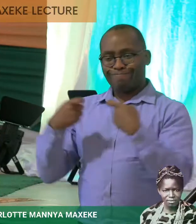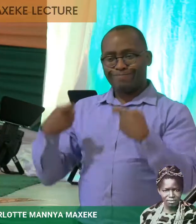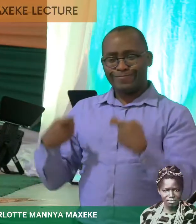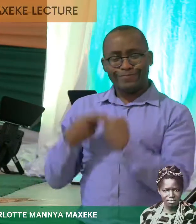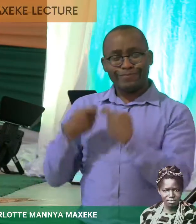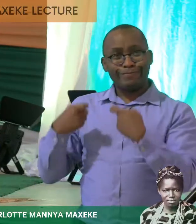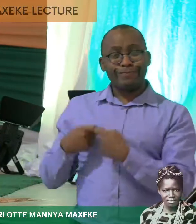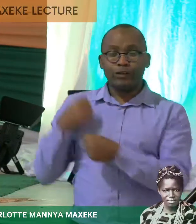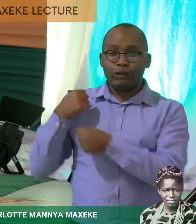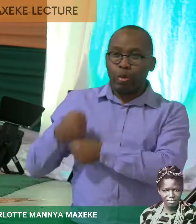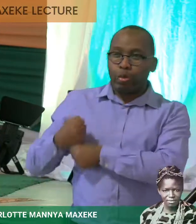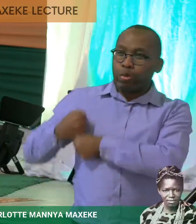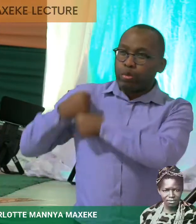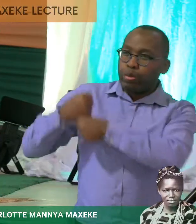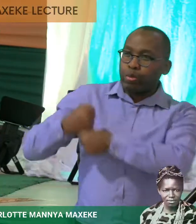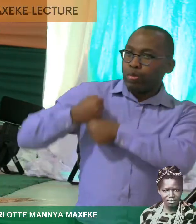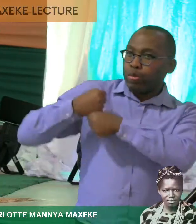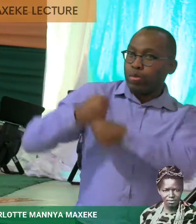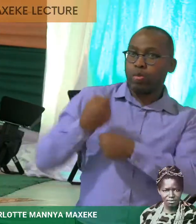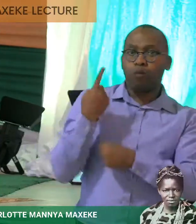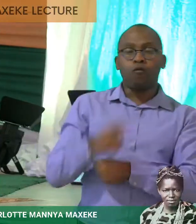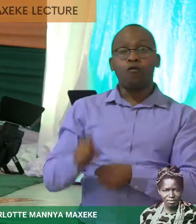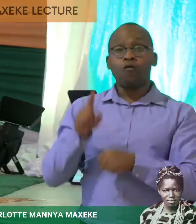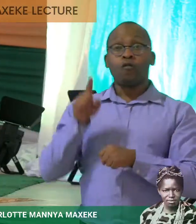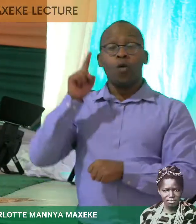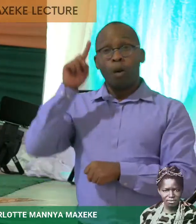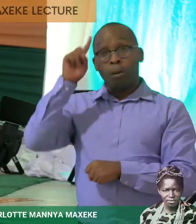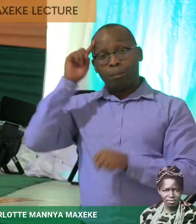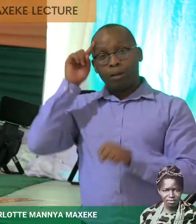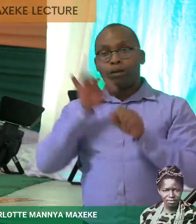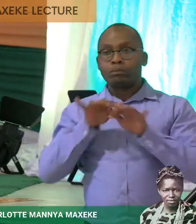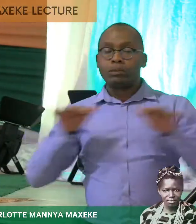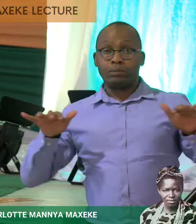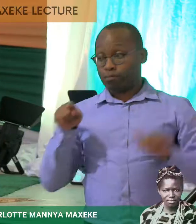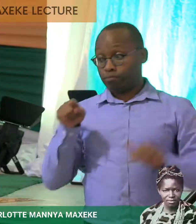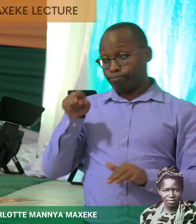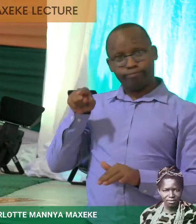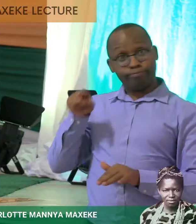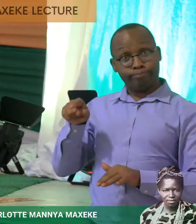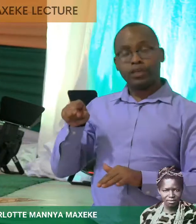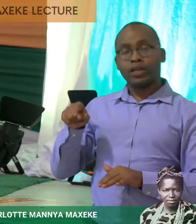icala. Ngokweyakhe inkolo umama uCharlotte